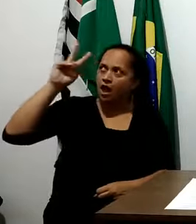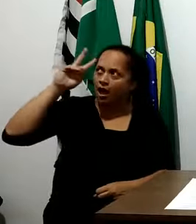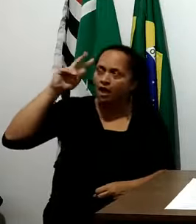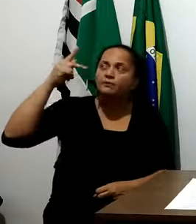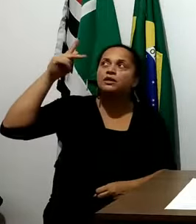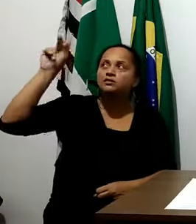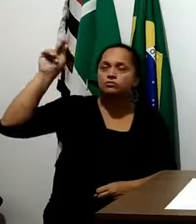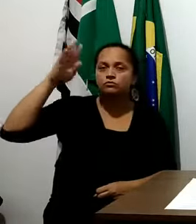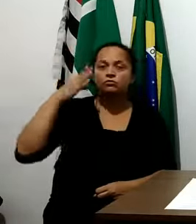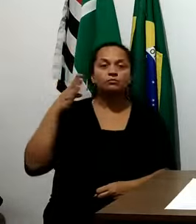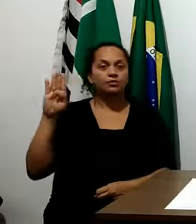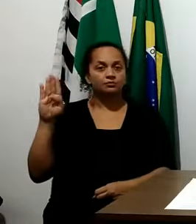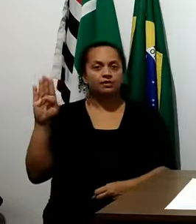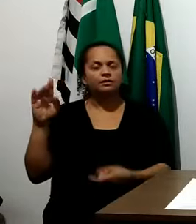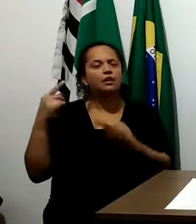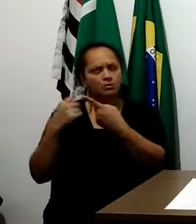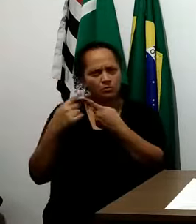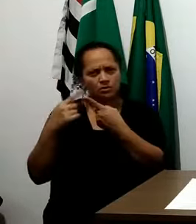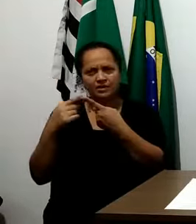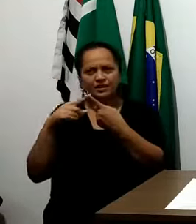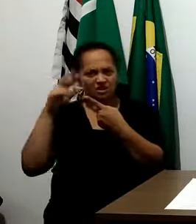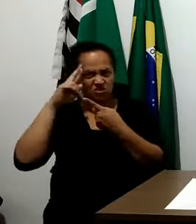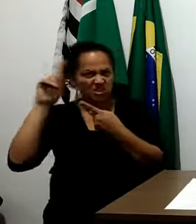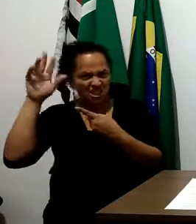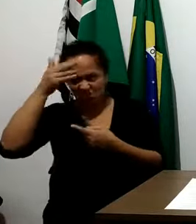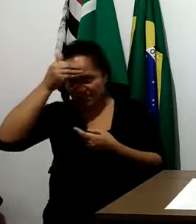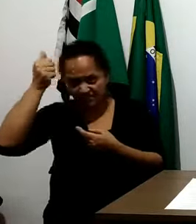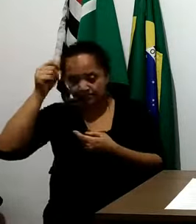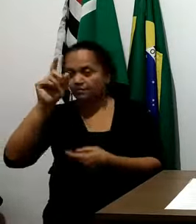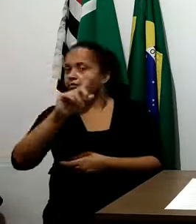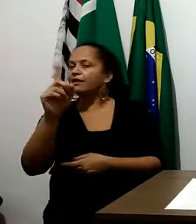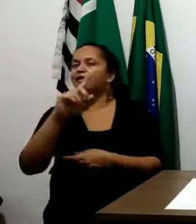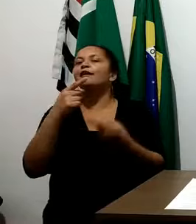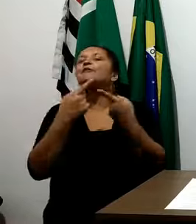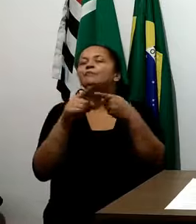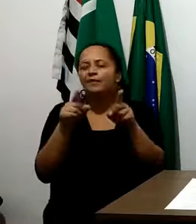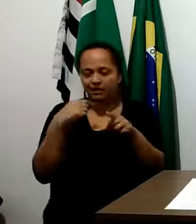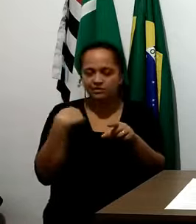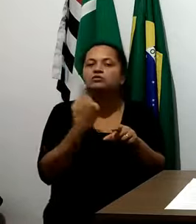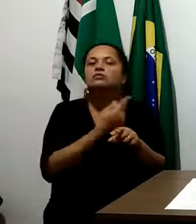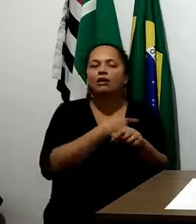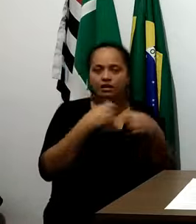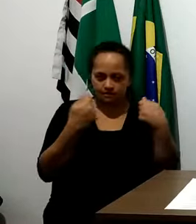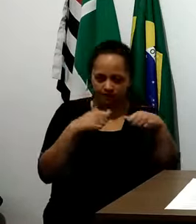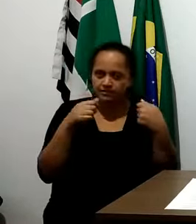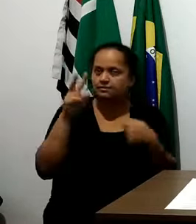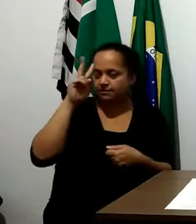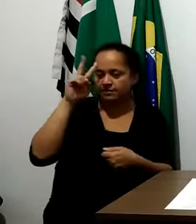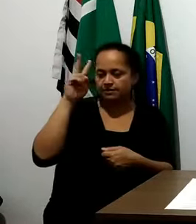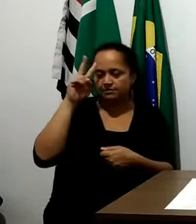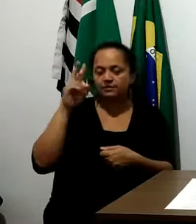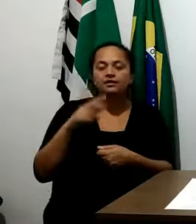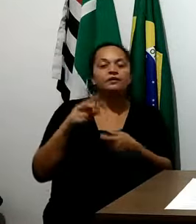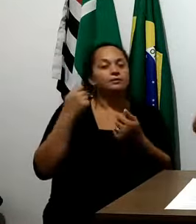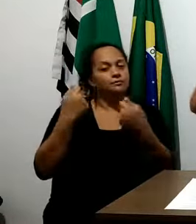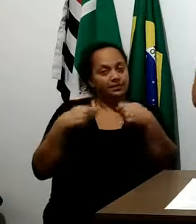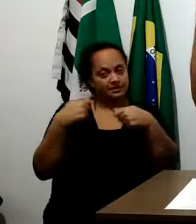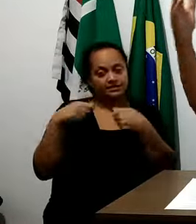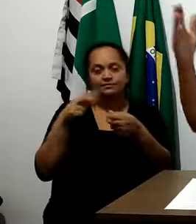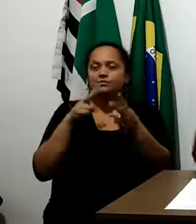nós precisamos nos lembrar. É um exercício diário, nos lembrarmos daquilo que o Senhor prometeu para as nossas vidas.